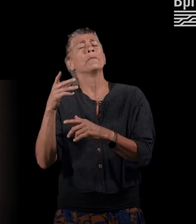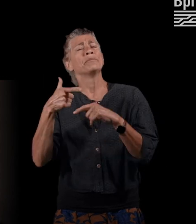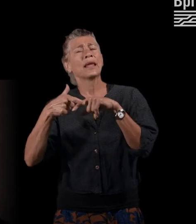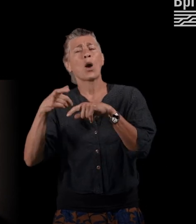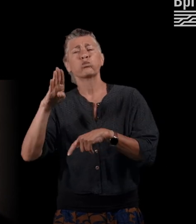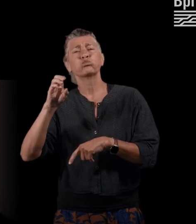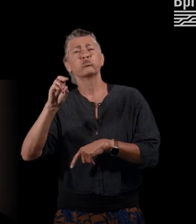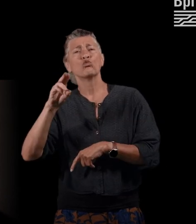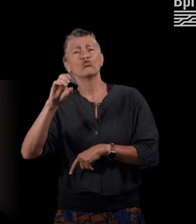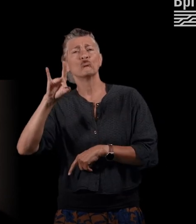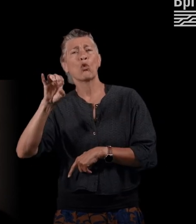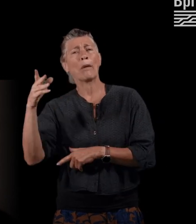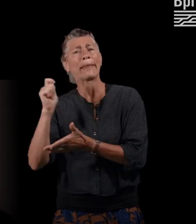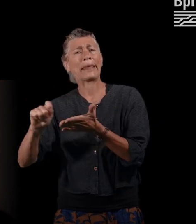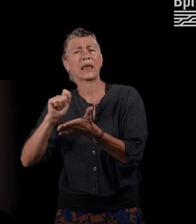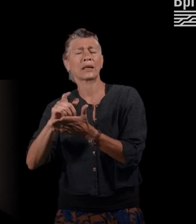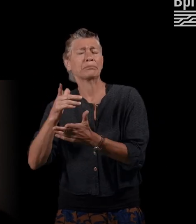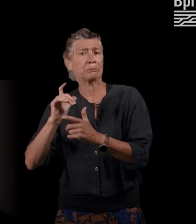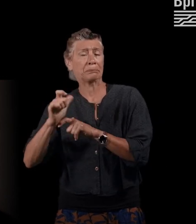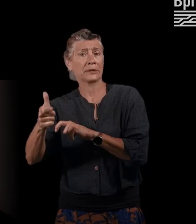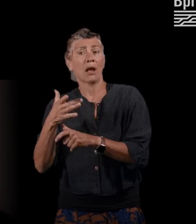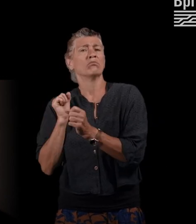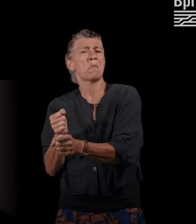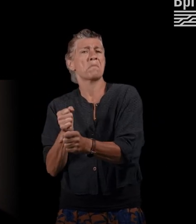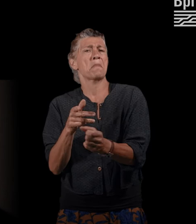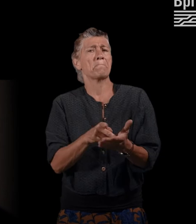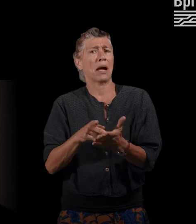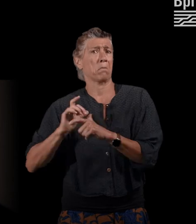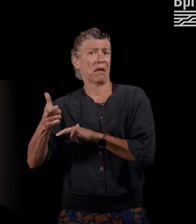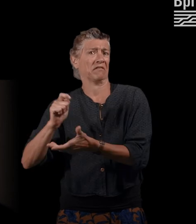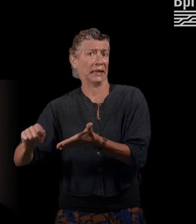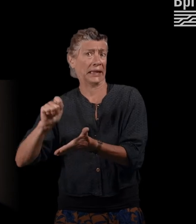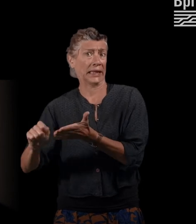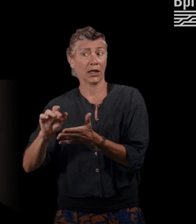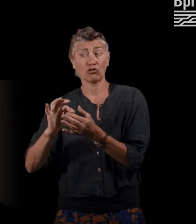attentats de Paris. Et dans les préfaces, ils écrivaient